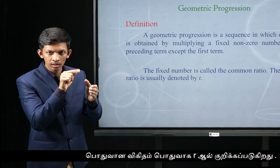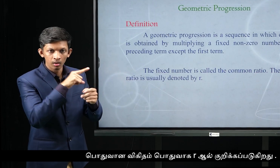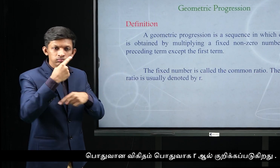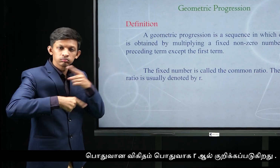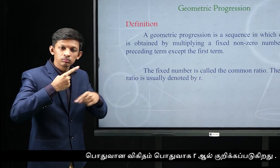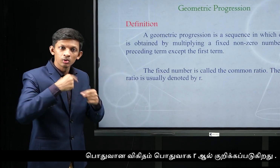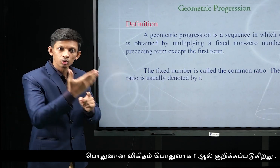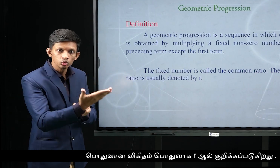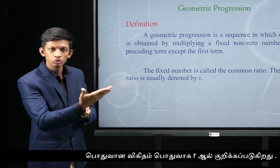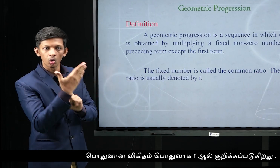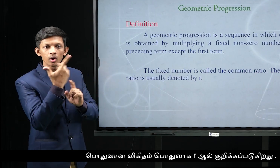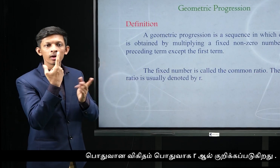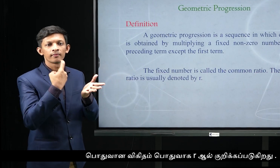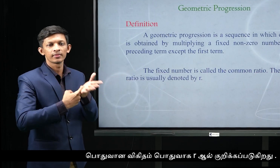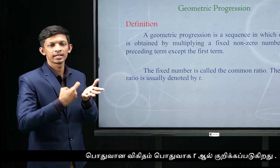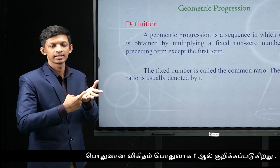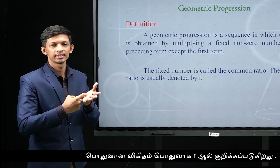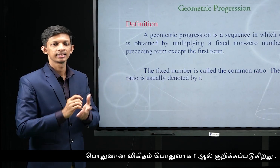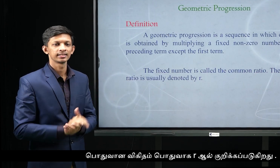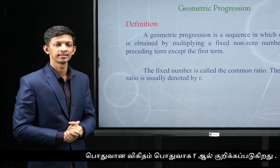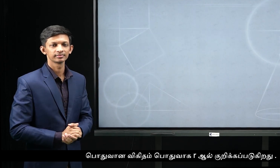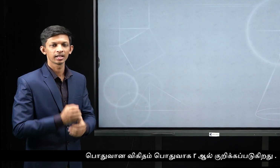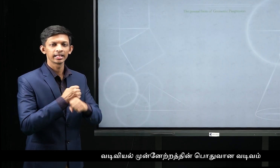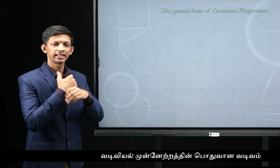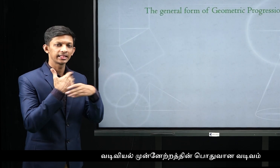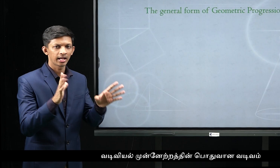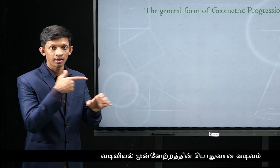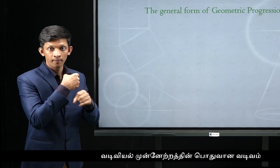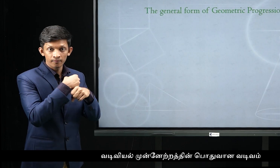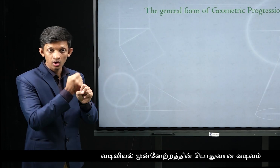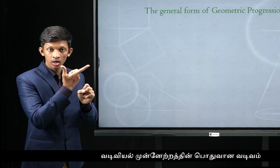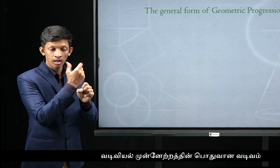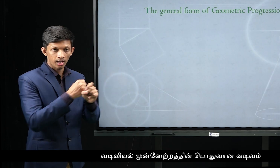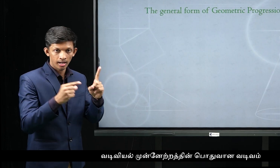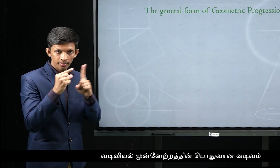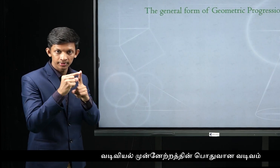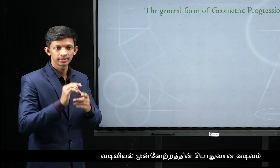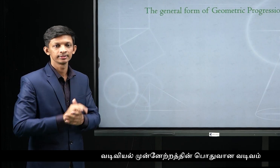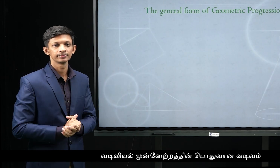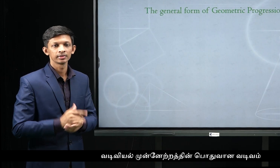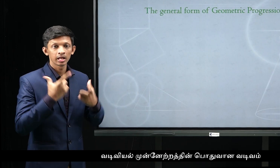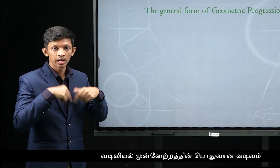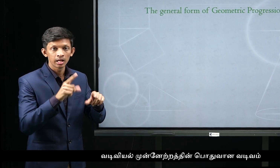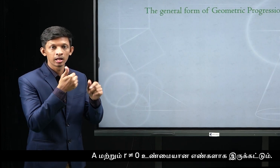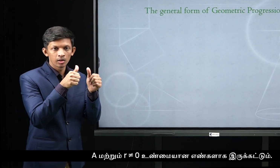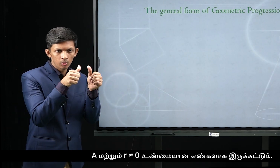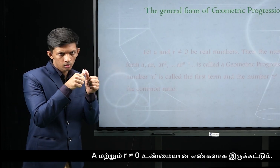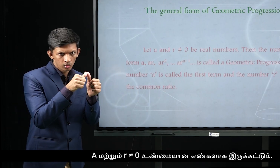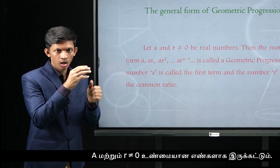விகிதம் பொதுவாக R ஆல் குறிக்கப்படுகிறது. வடிவியல் முன்னேற்றத்தின் பொதுவான வடிவம்: A